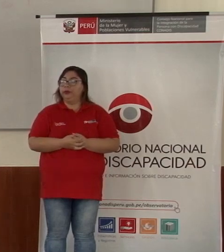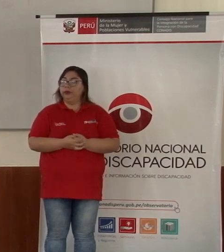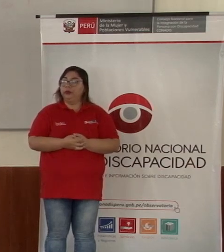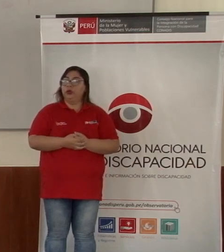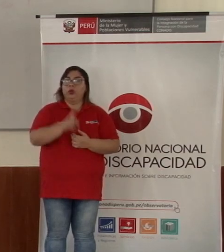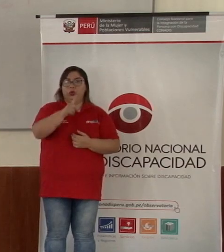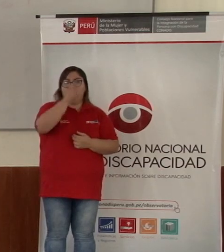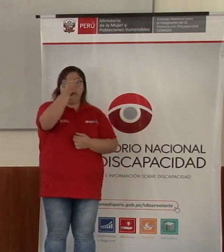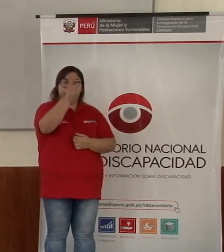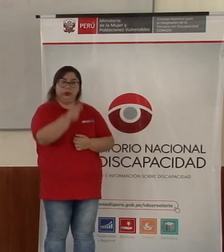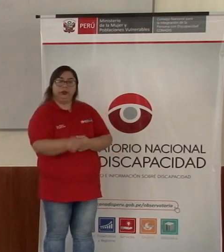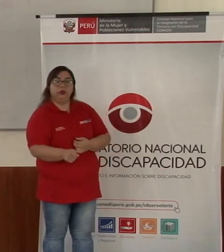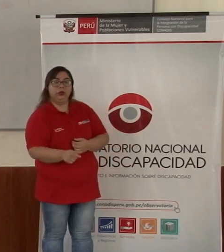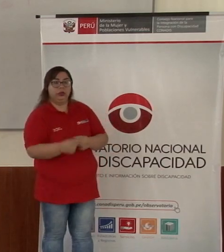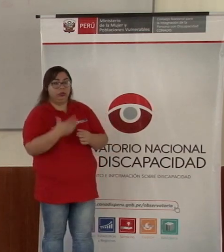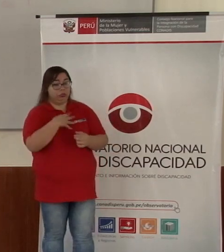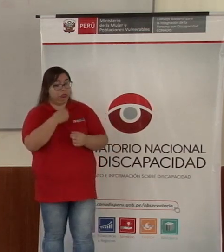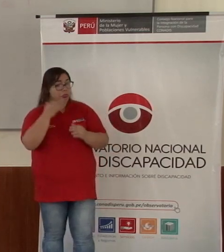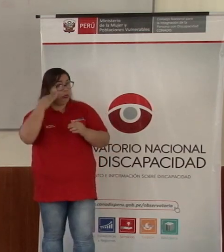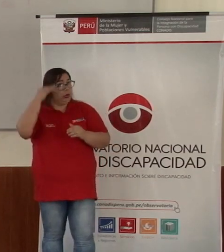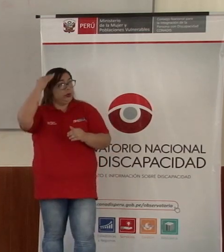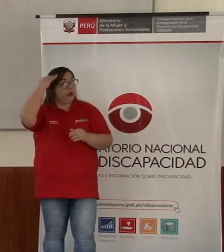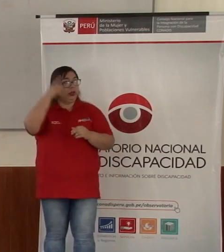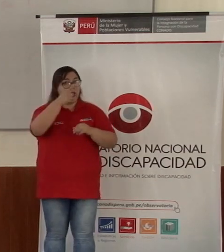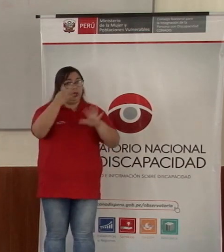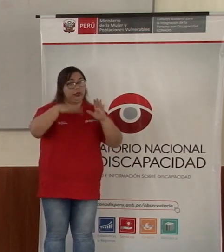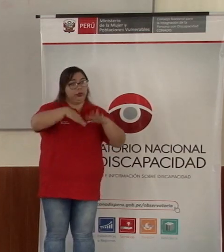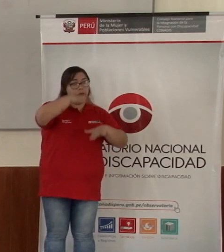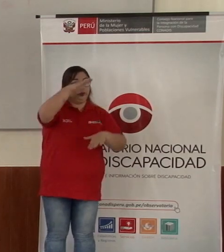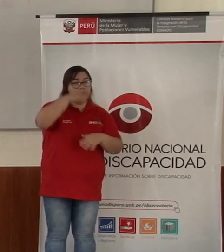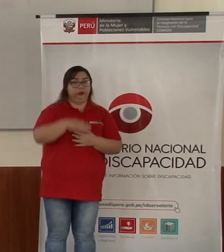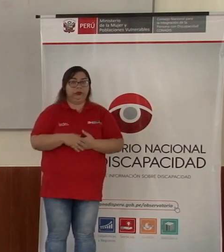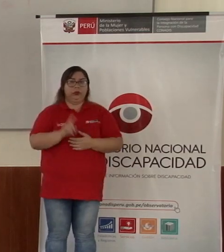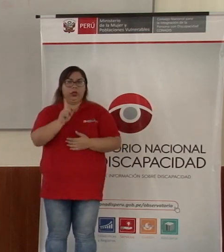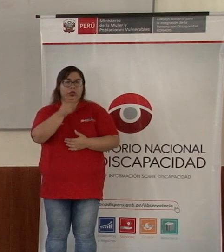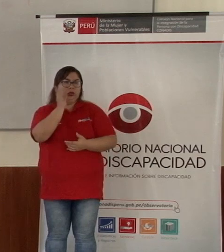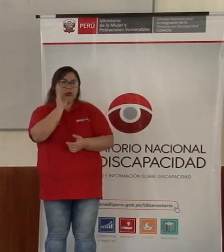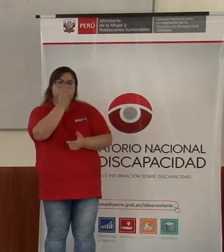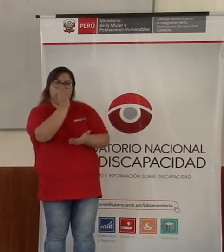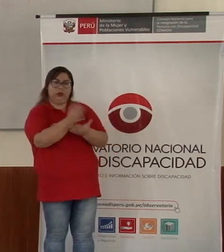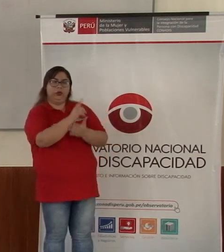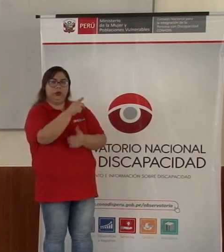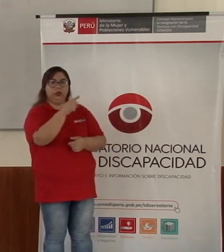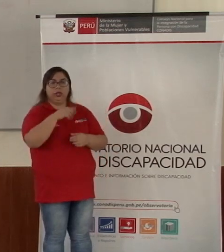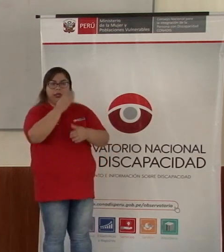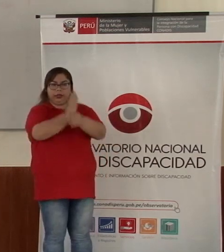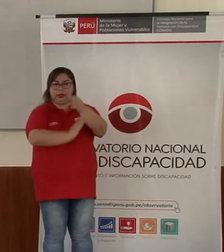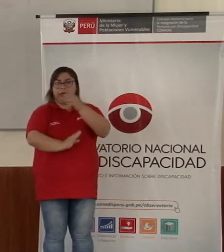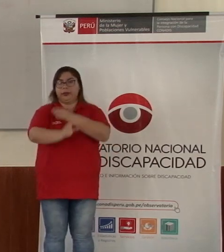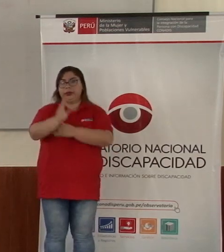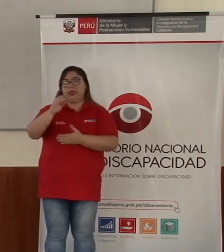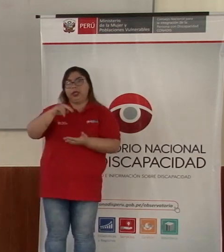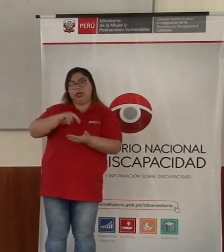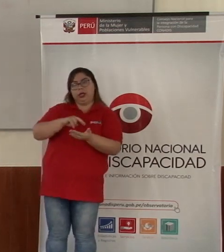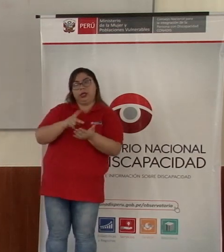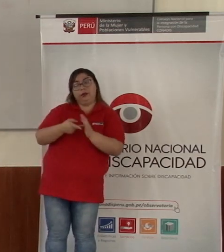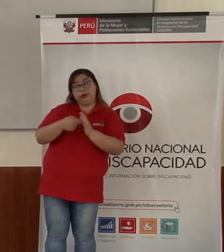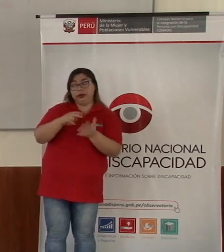podía ser una persona autónoma, mayor de edad, ¿no? Pero bastaba que tenga una discapacidad física o